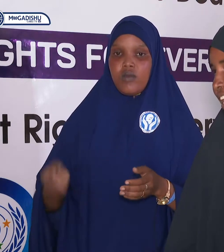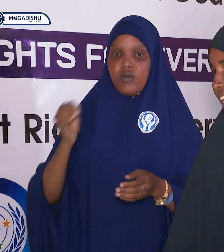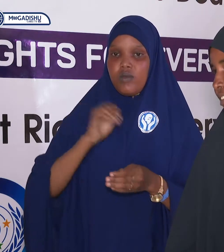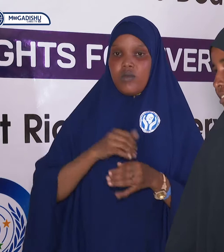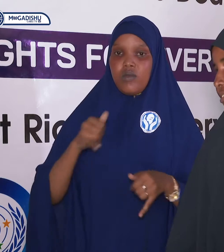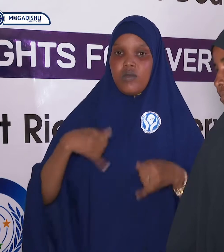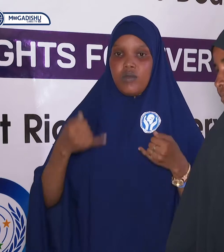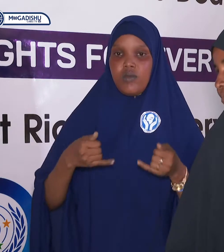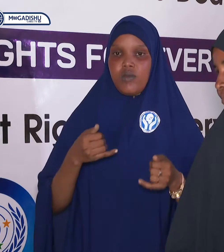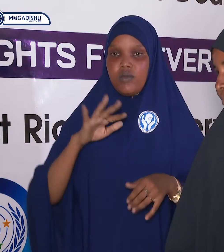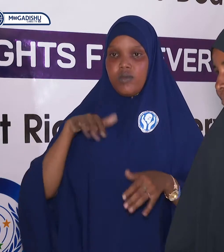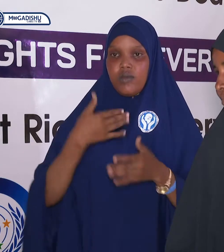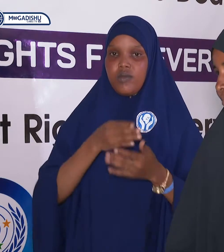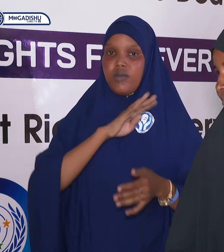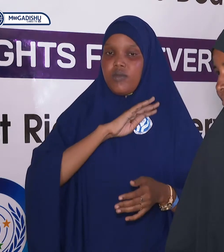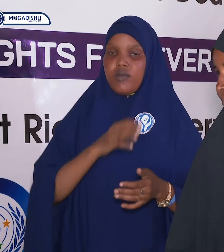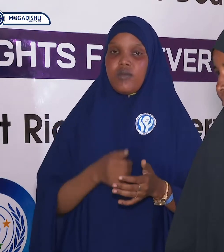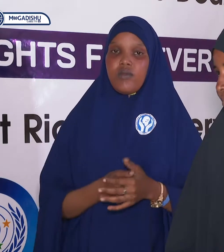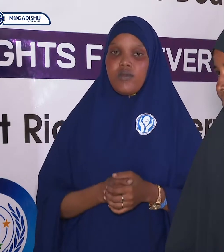dhammaan anfacay